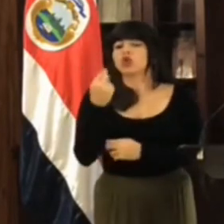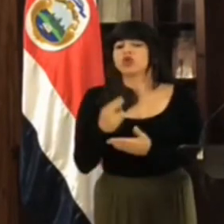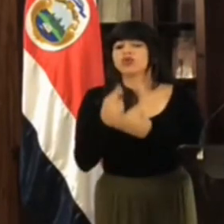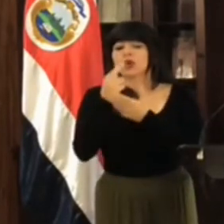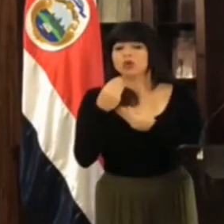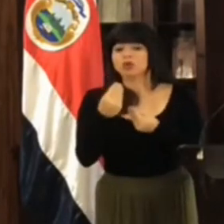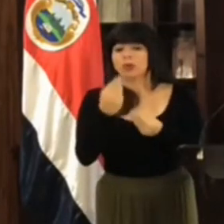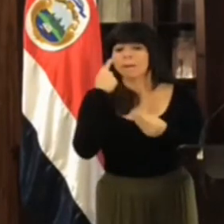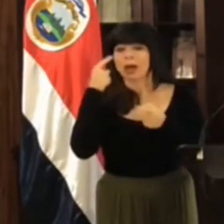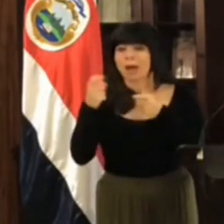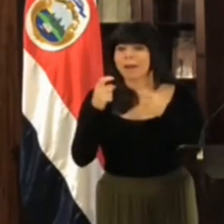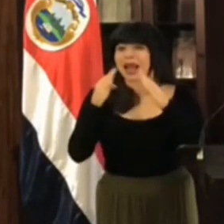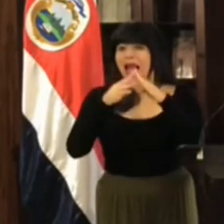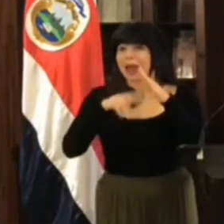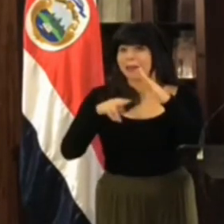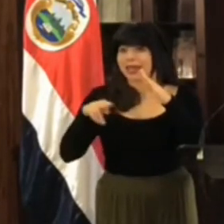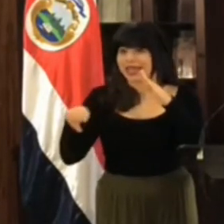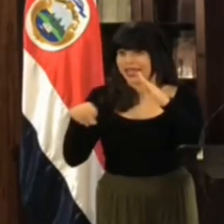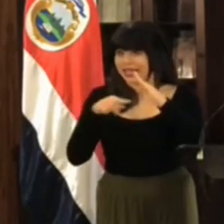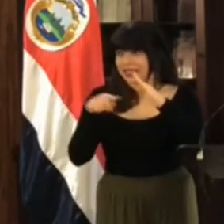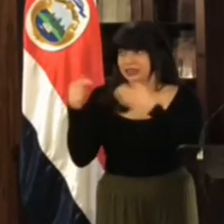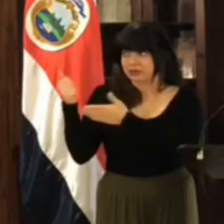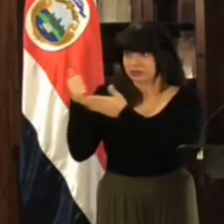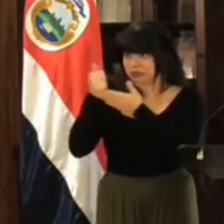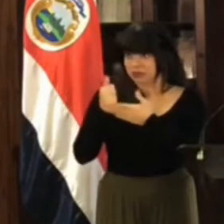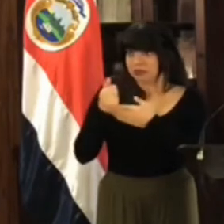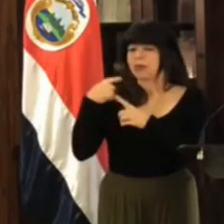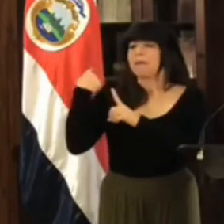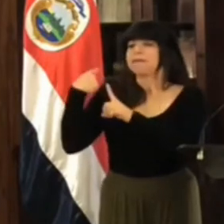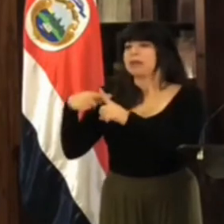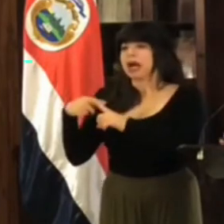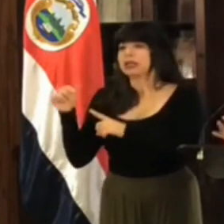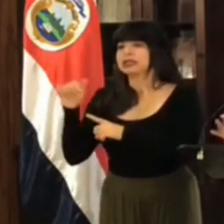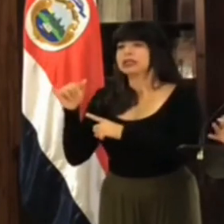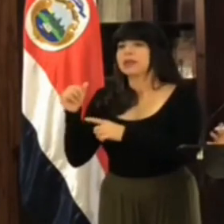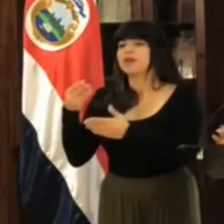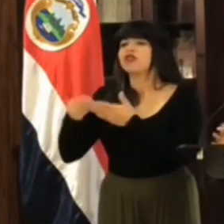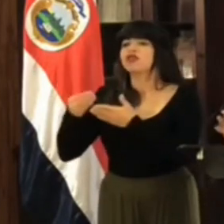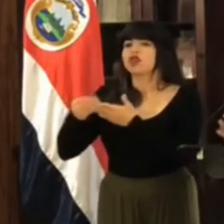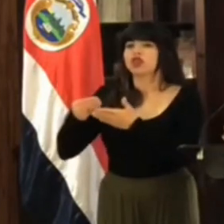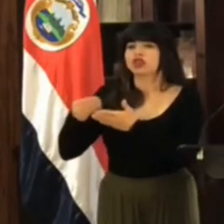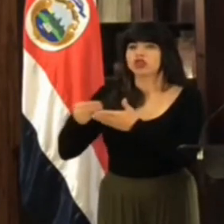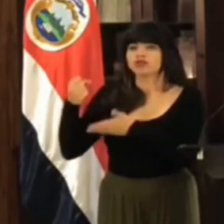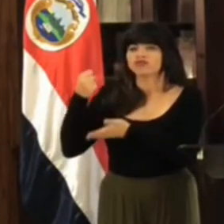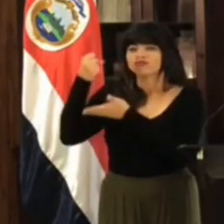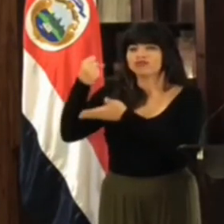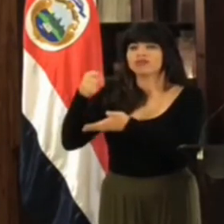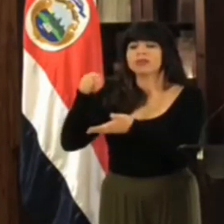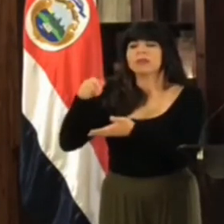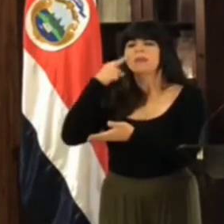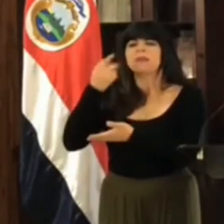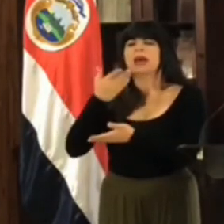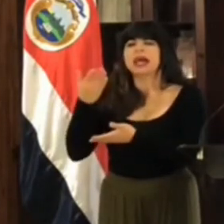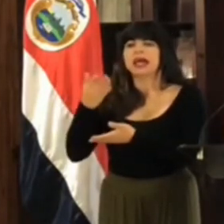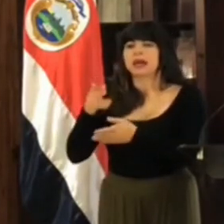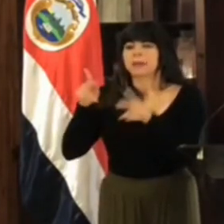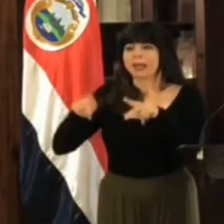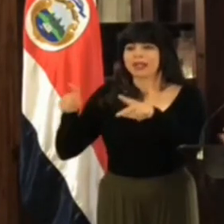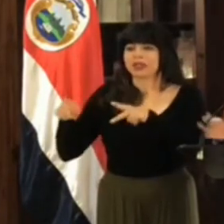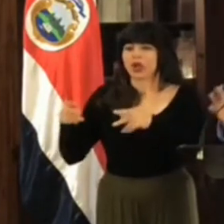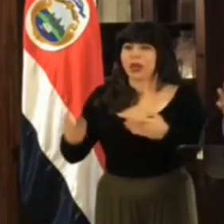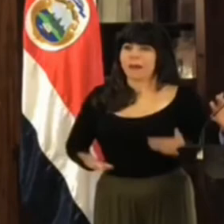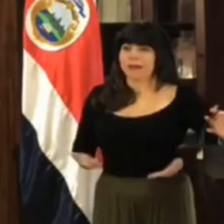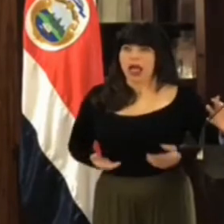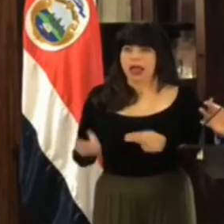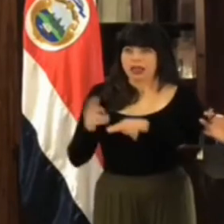manejar los albergues, sino que también recursos para el financiamiento de personal